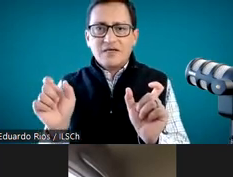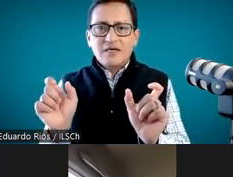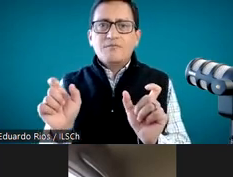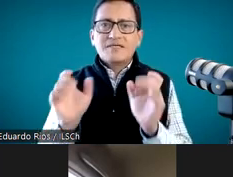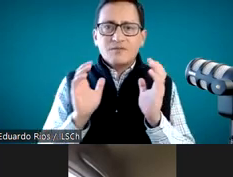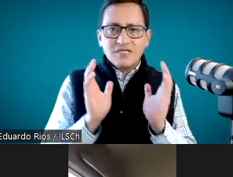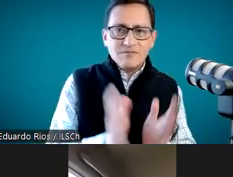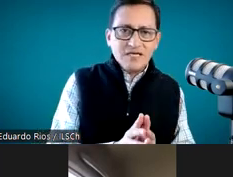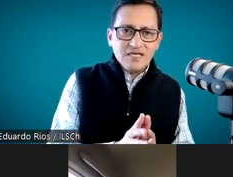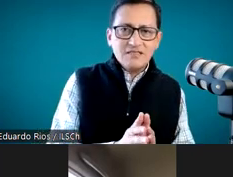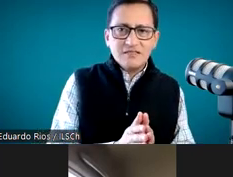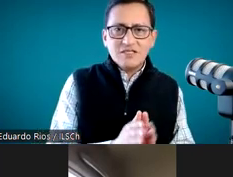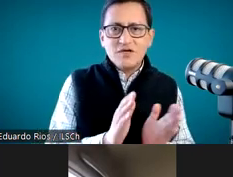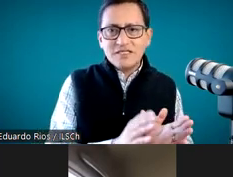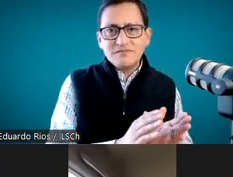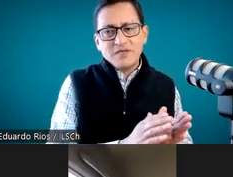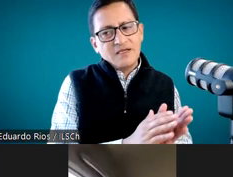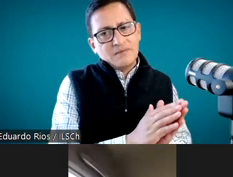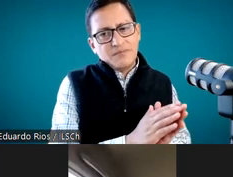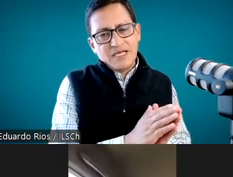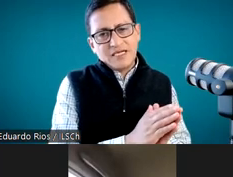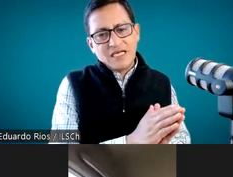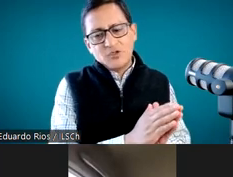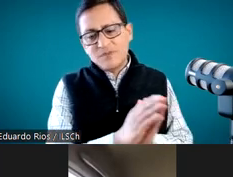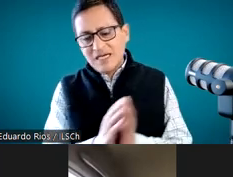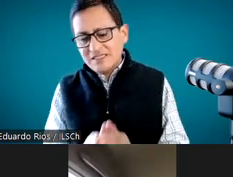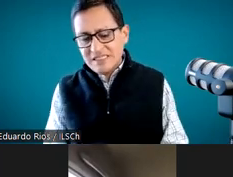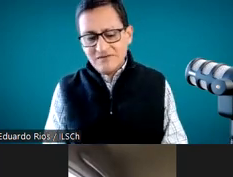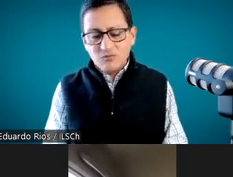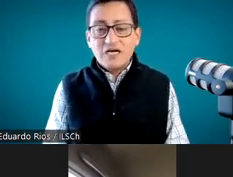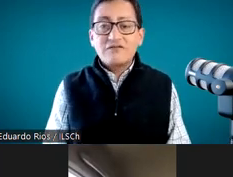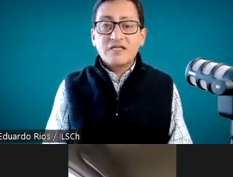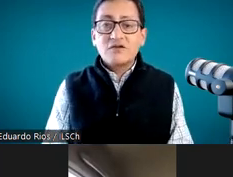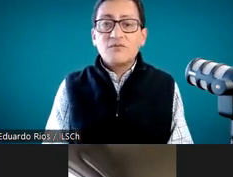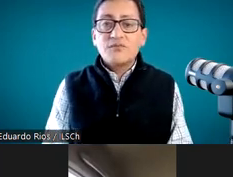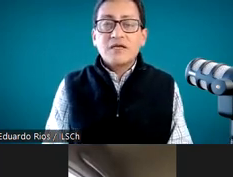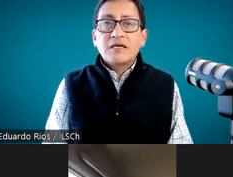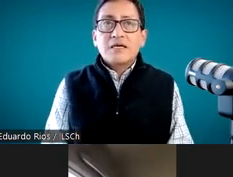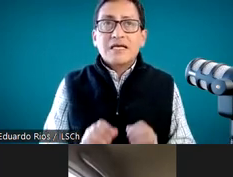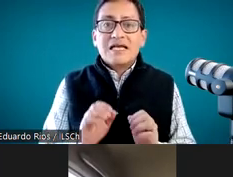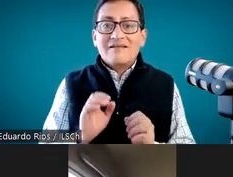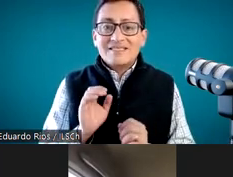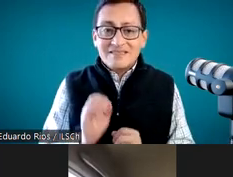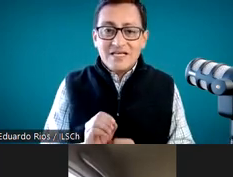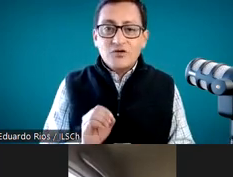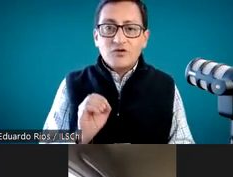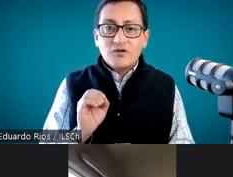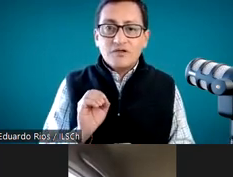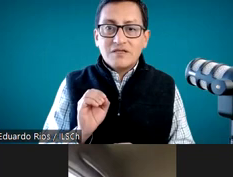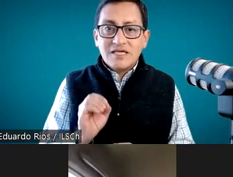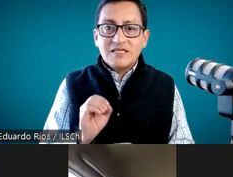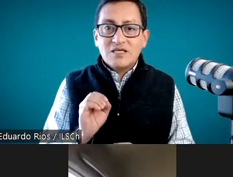palabra. Pensemos en imágenes, y eso va a ser para que la próxima clase ya vamos a ir viendo el